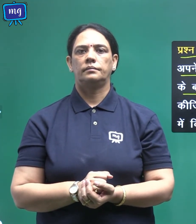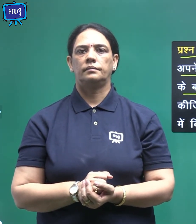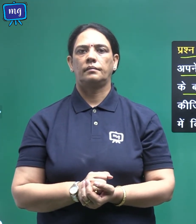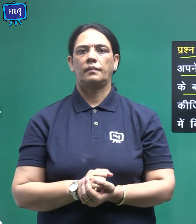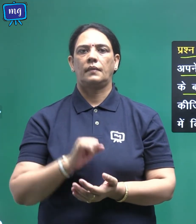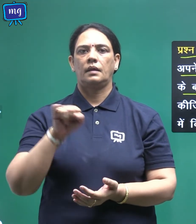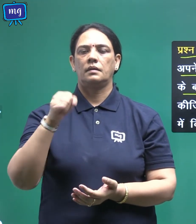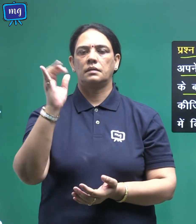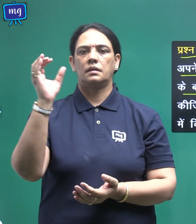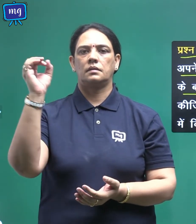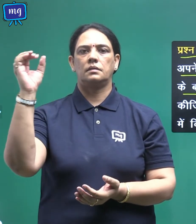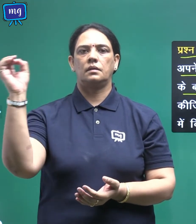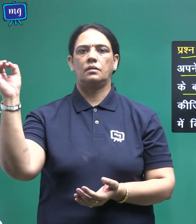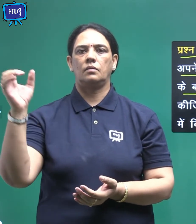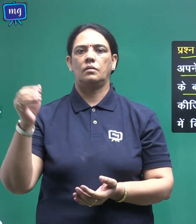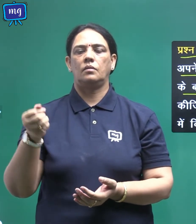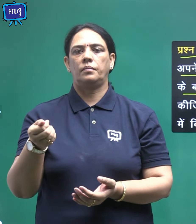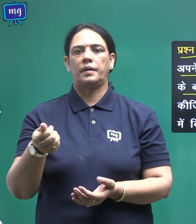600 रुपये